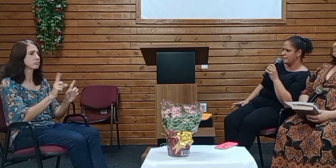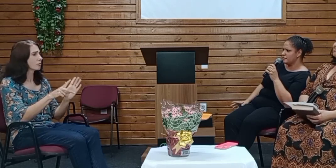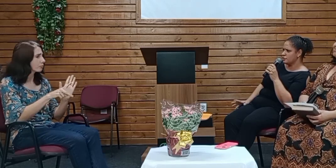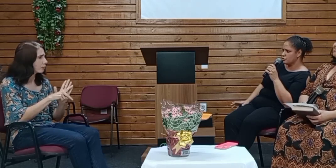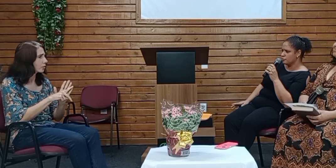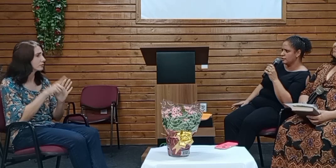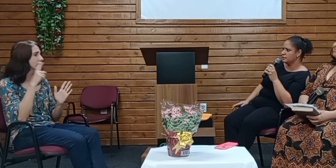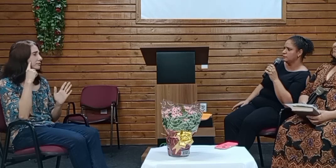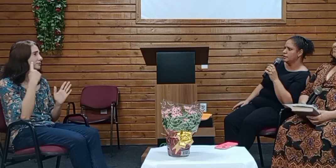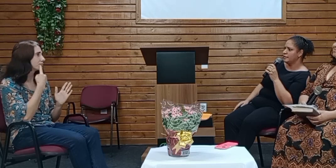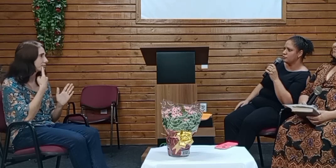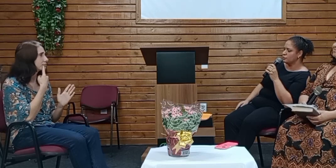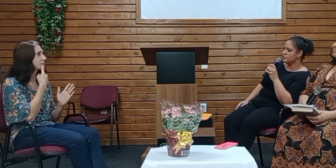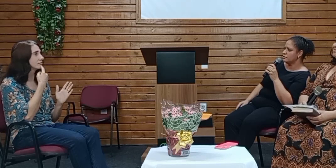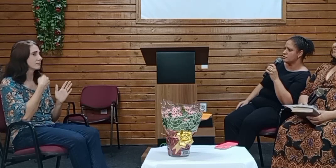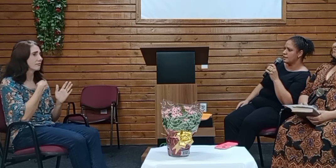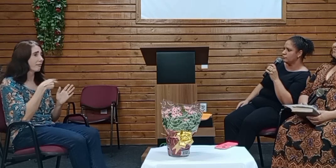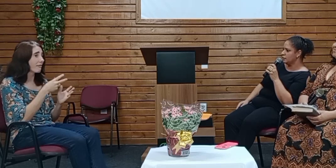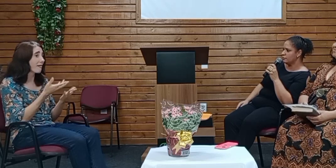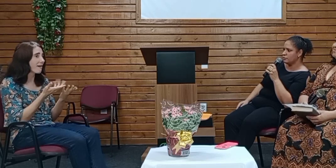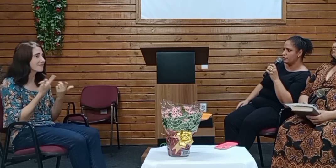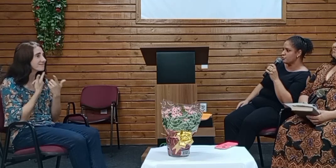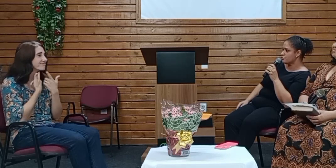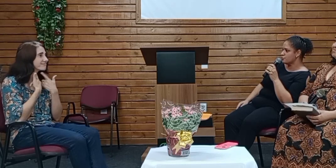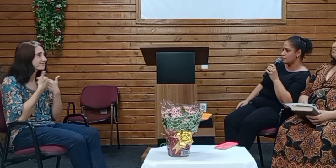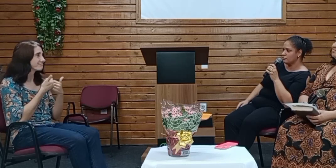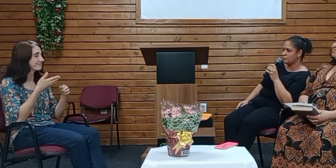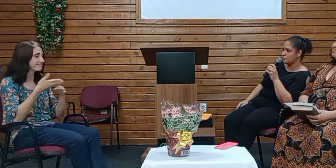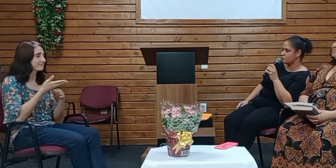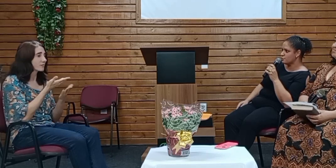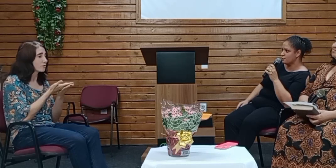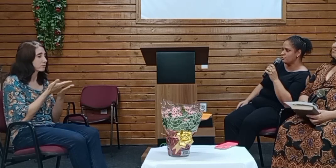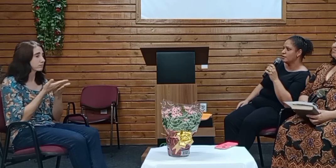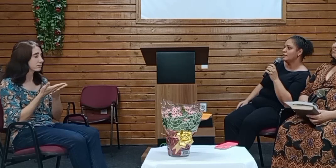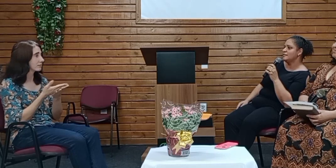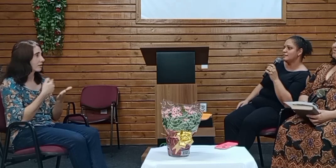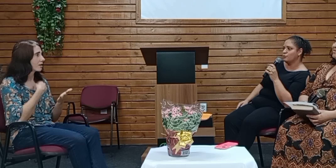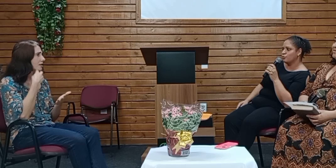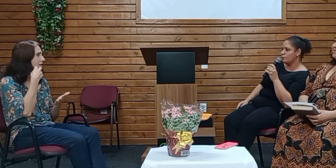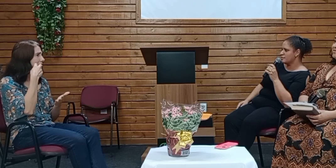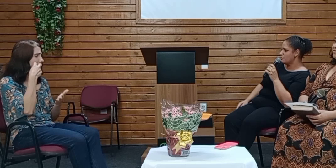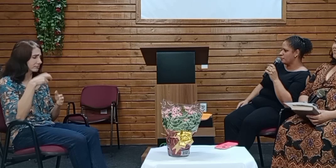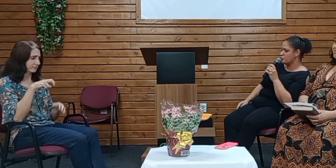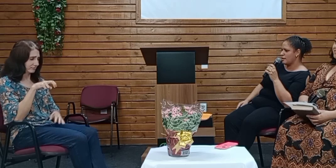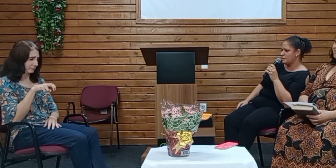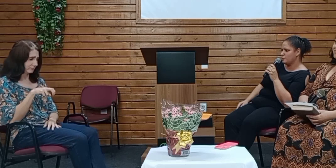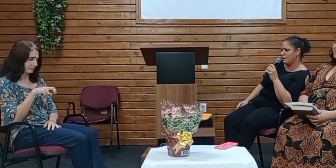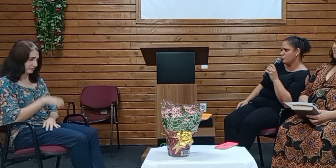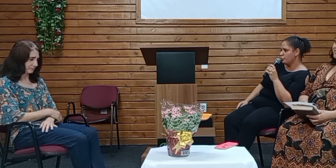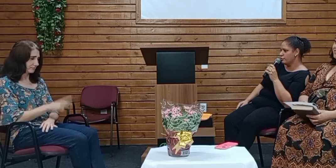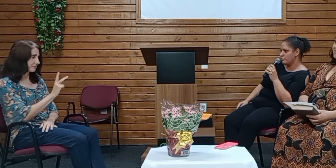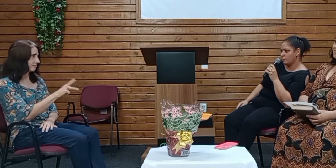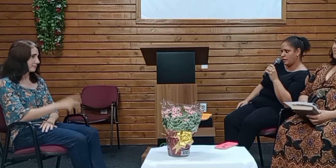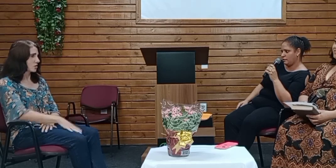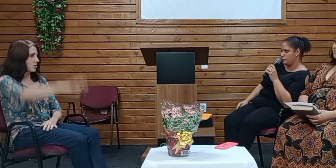a ver eles gesticulando e todos eles disseram, não, eu também sou surdo, eu também sou surdo. Então eu comecei a me apaixonar, mas eu era